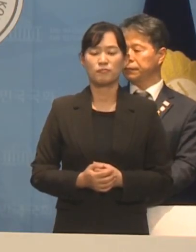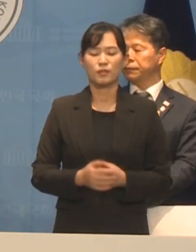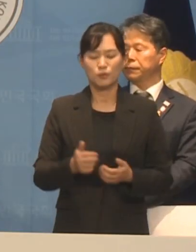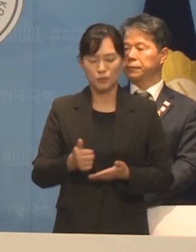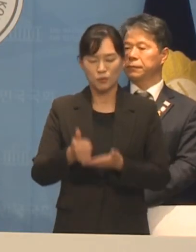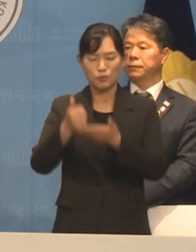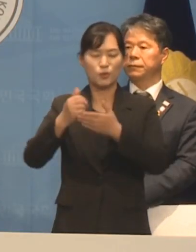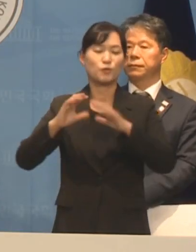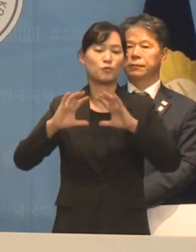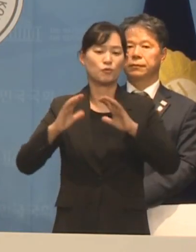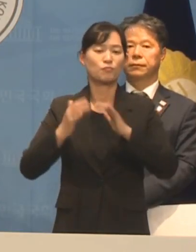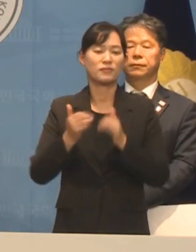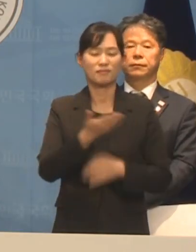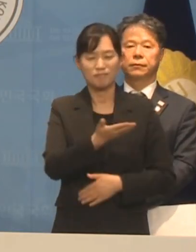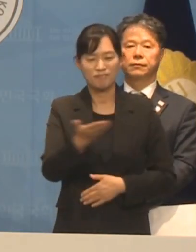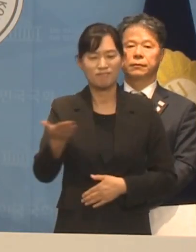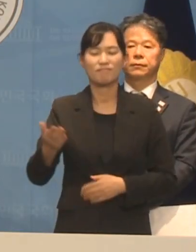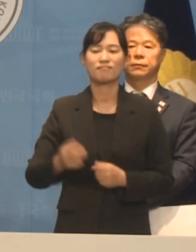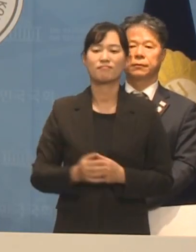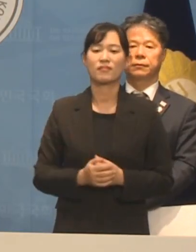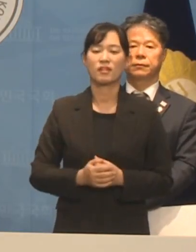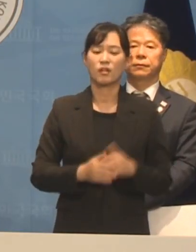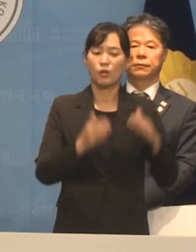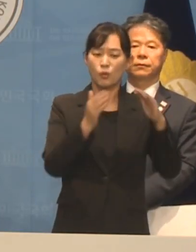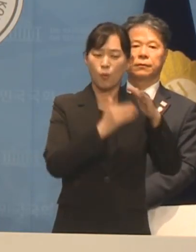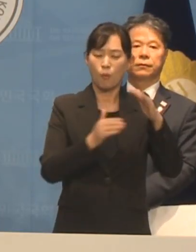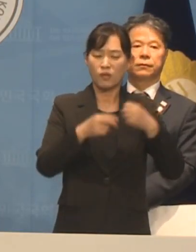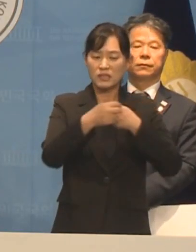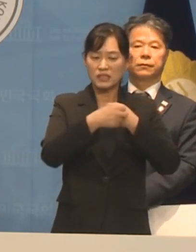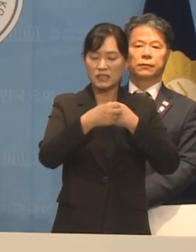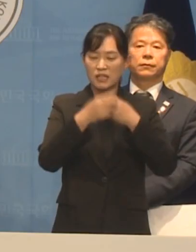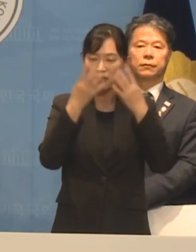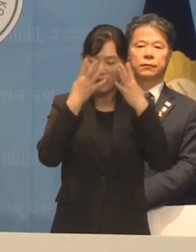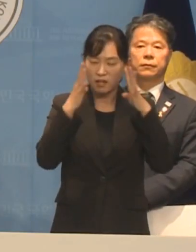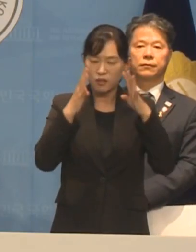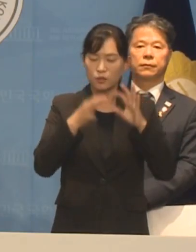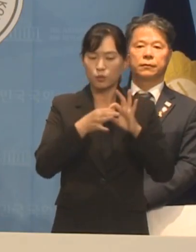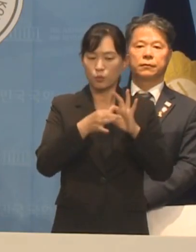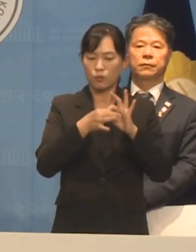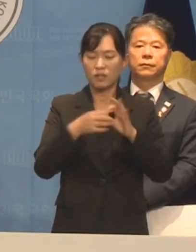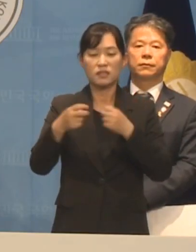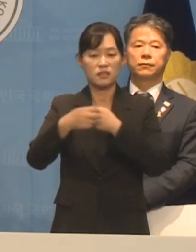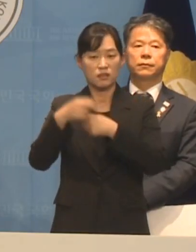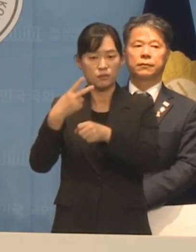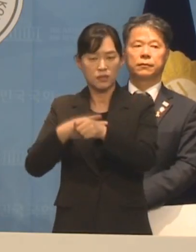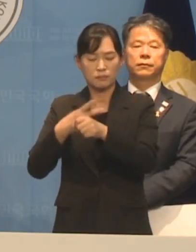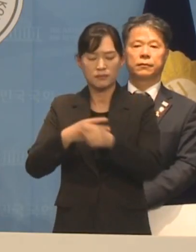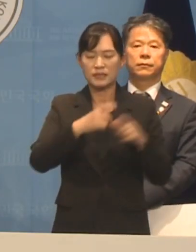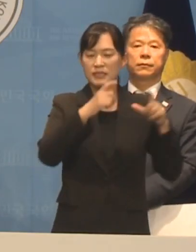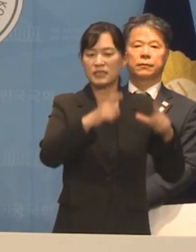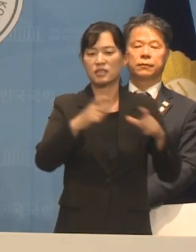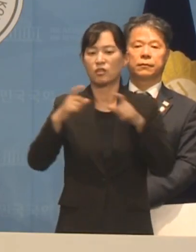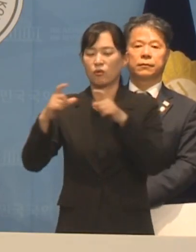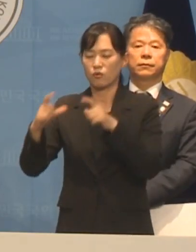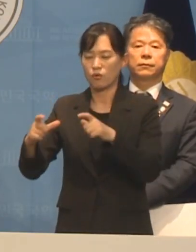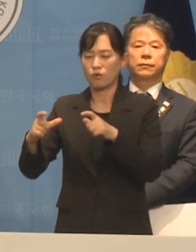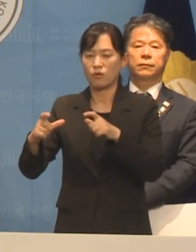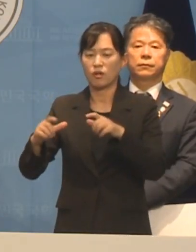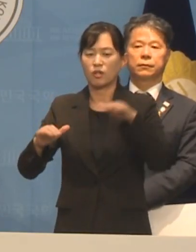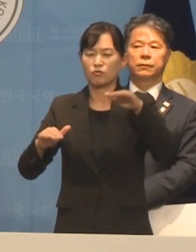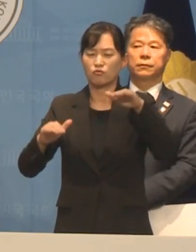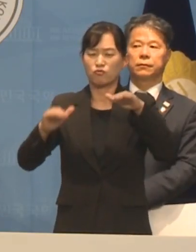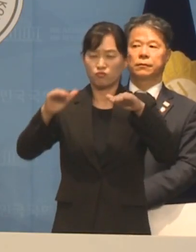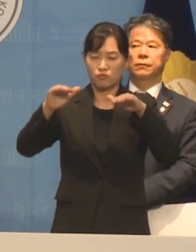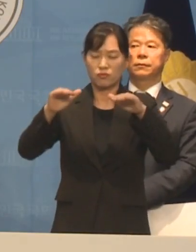존경하는 국민 여러분, 공공의대를 통해서 배출되는 의료인은 지역별 의료 수준 격차를